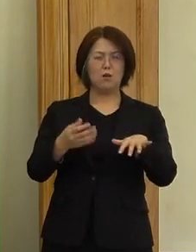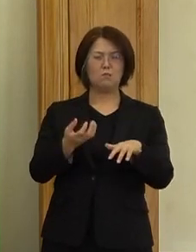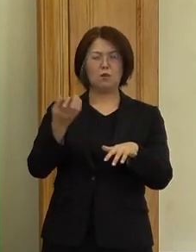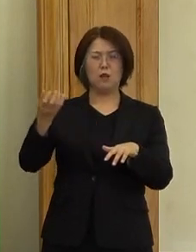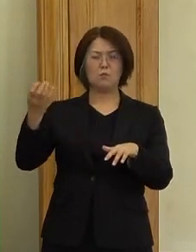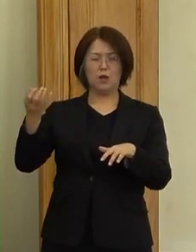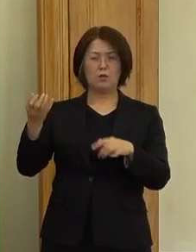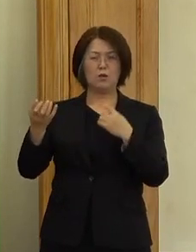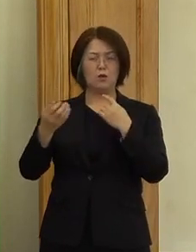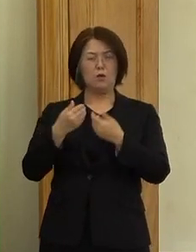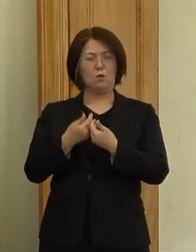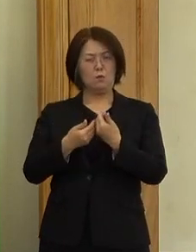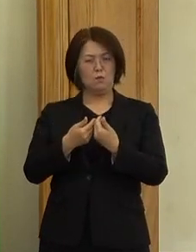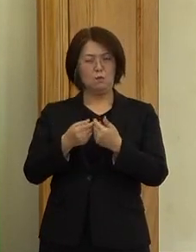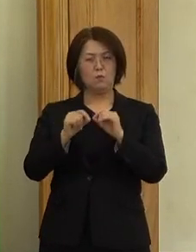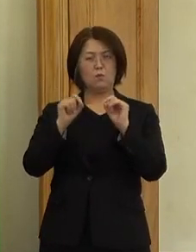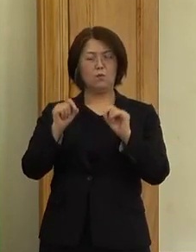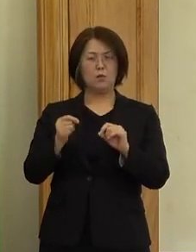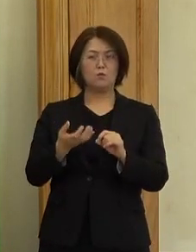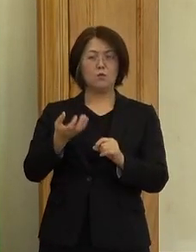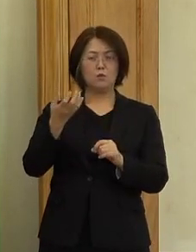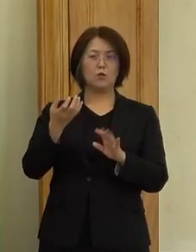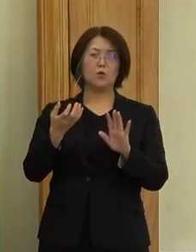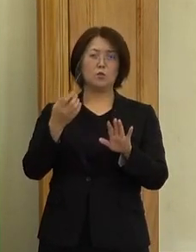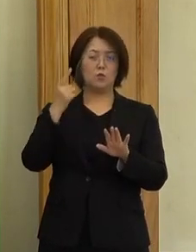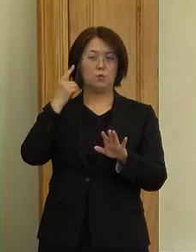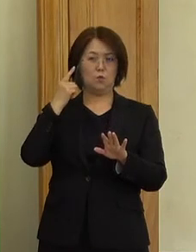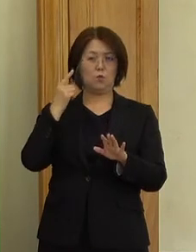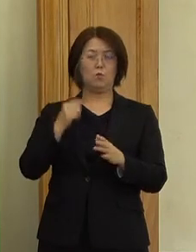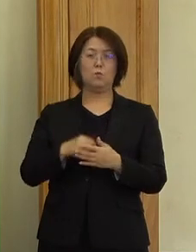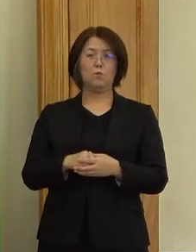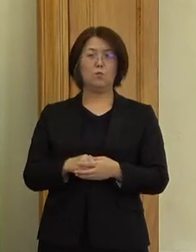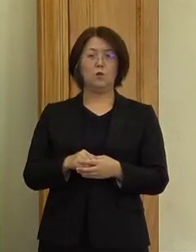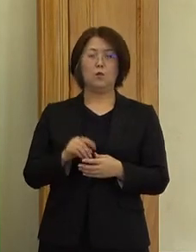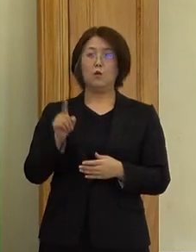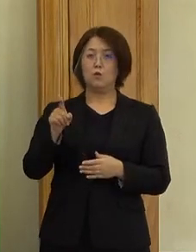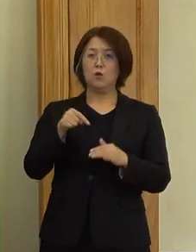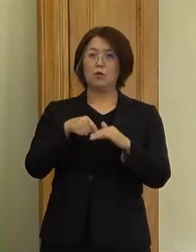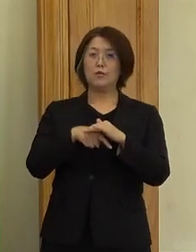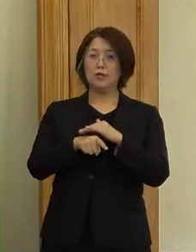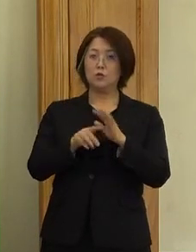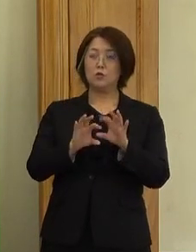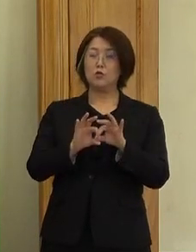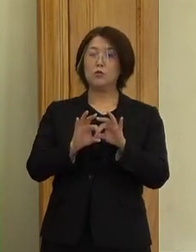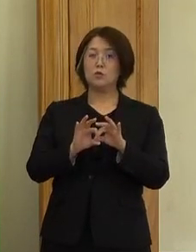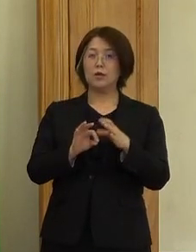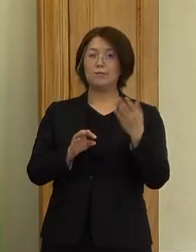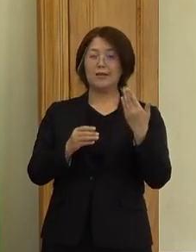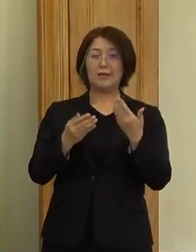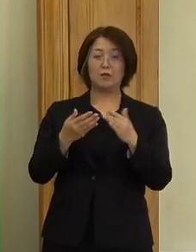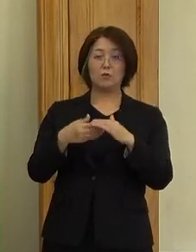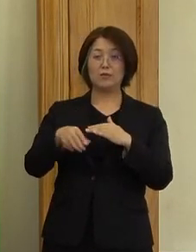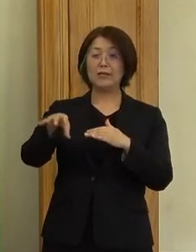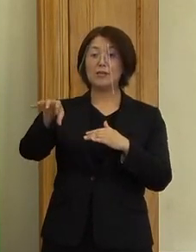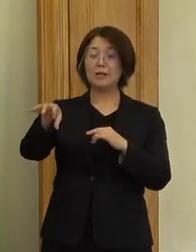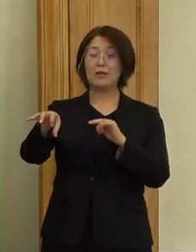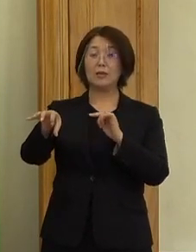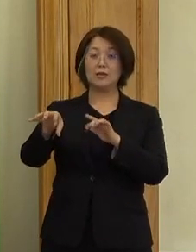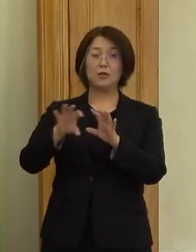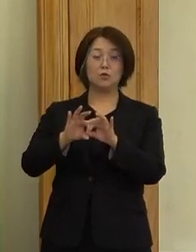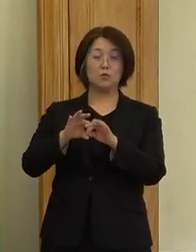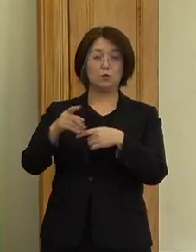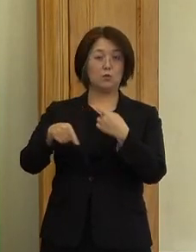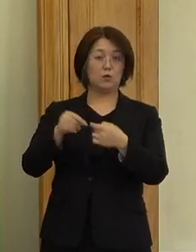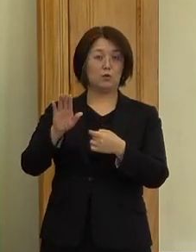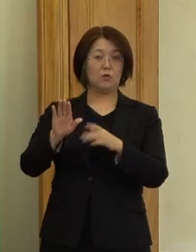常な事態だと思うんですけれども、その理由について、先ほどその出先機関のことはおっしゃられたと思うんですけれども